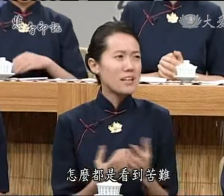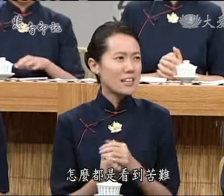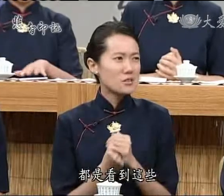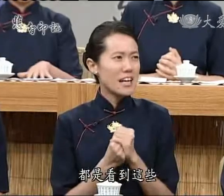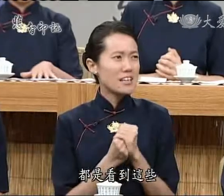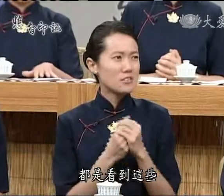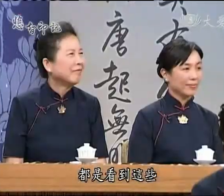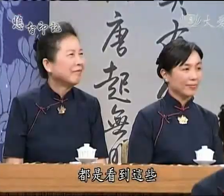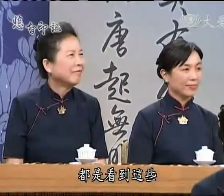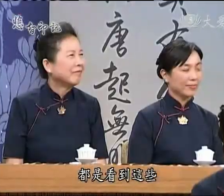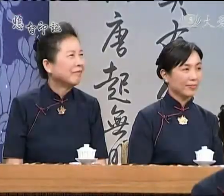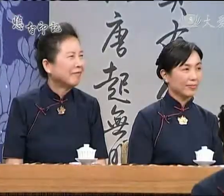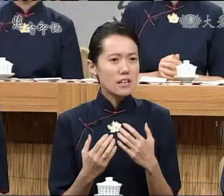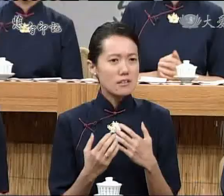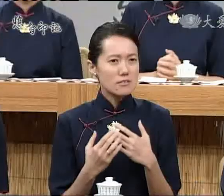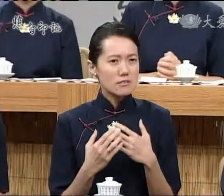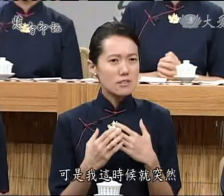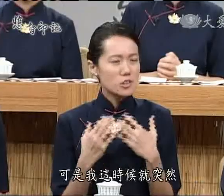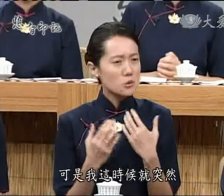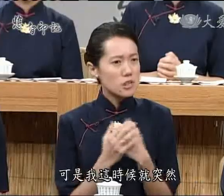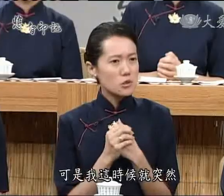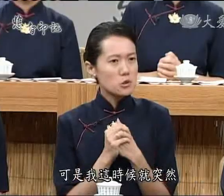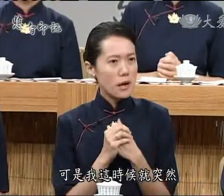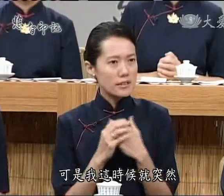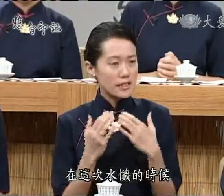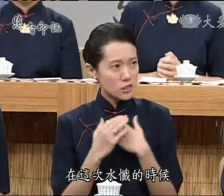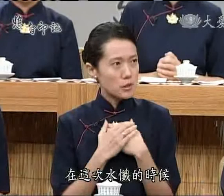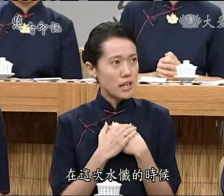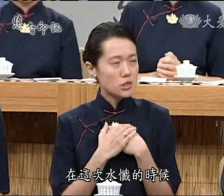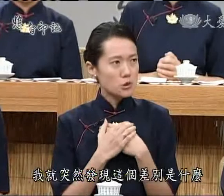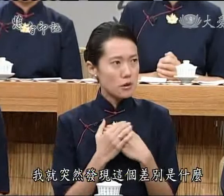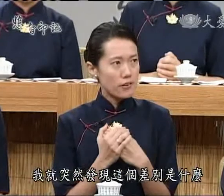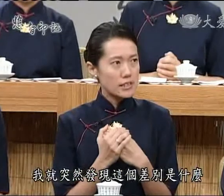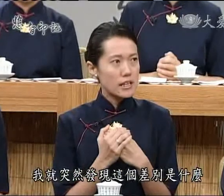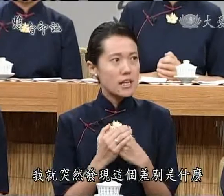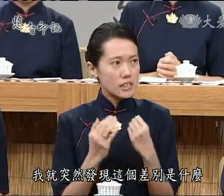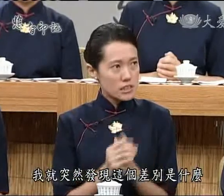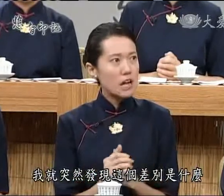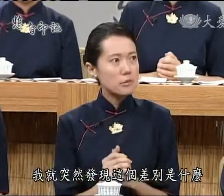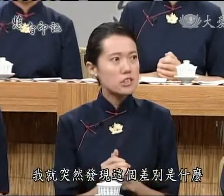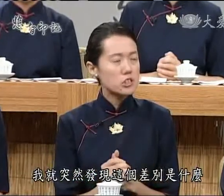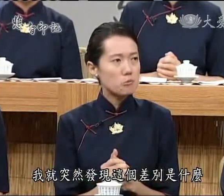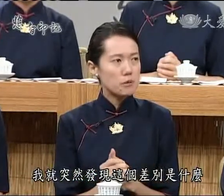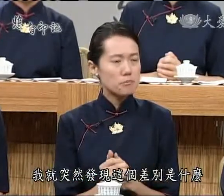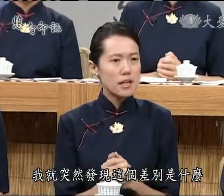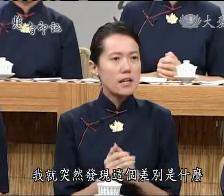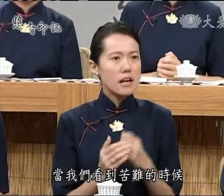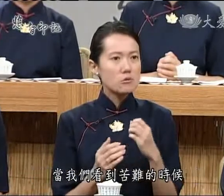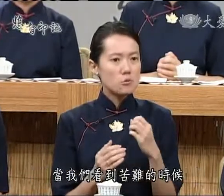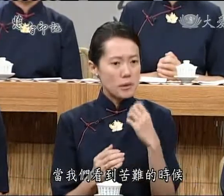难，都是看到这些，那可是我这时候就突然在这次水灾的时候，我就突然发现这个差别是什么？当我们